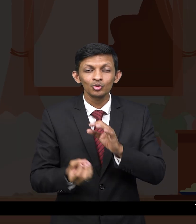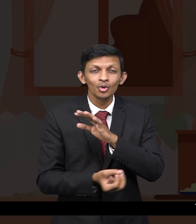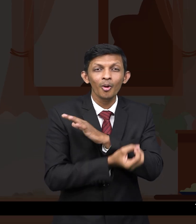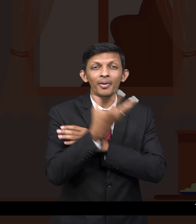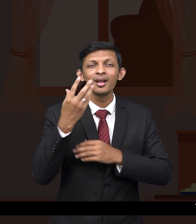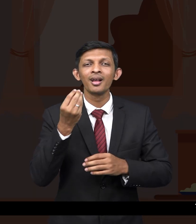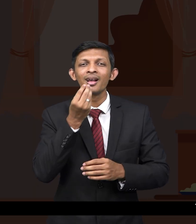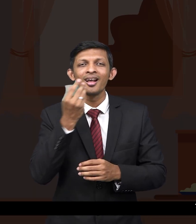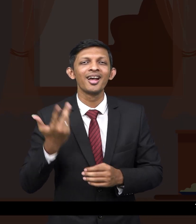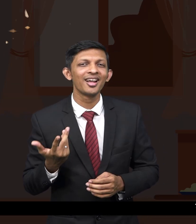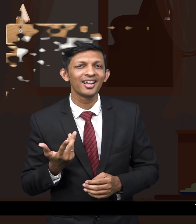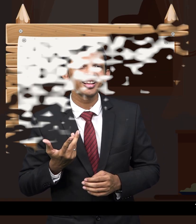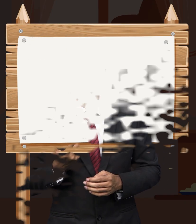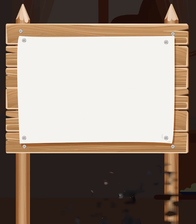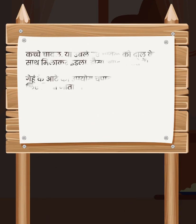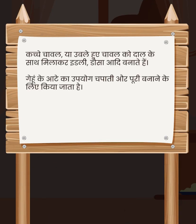नाश्ता।